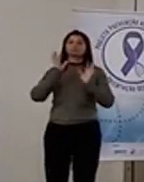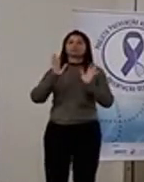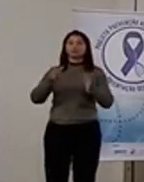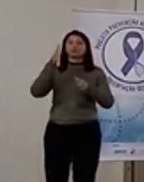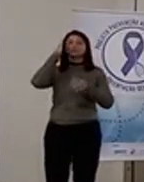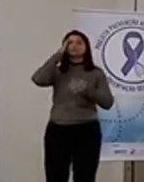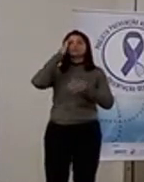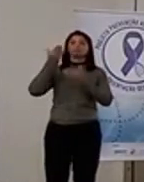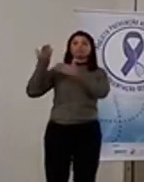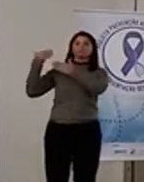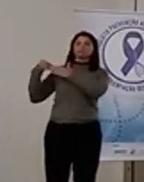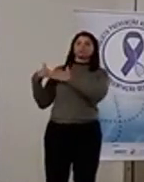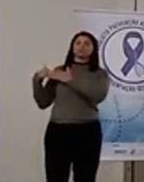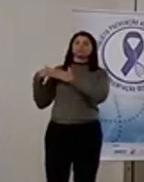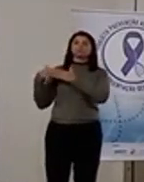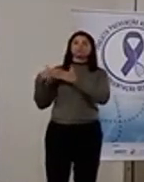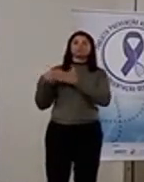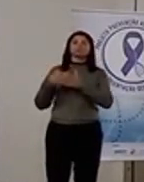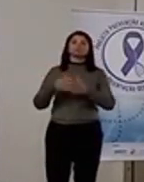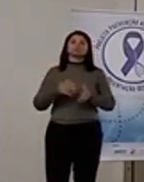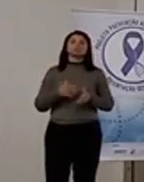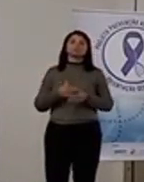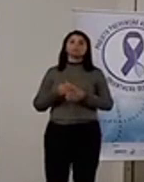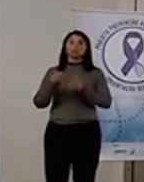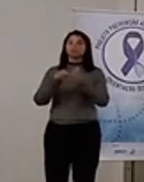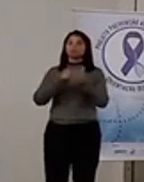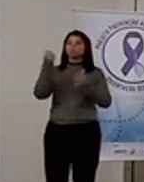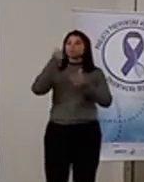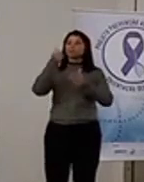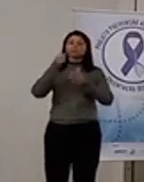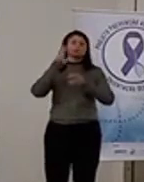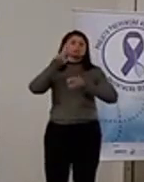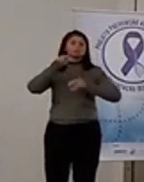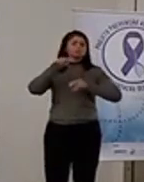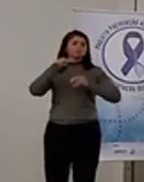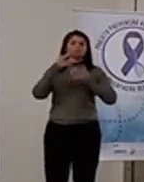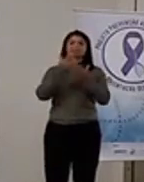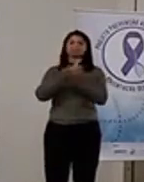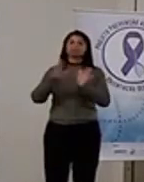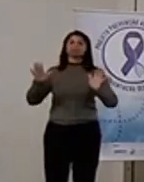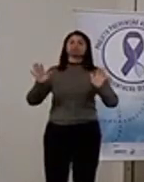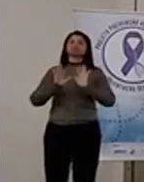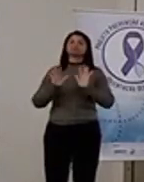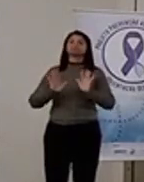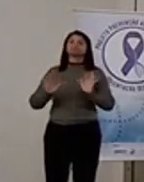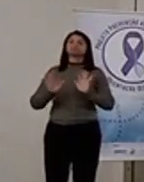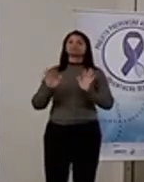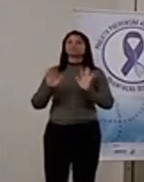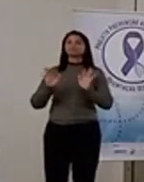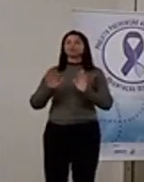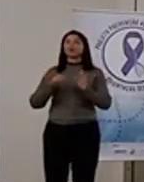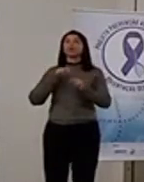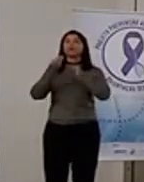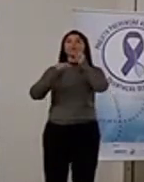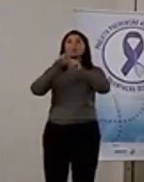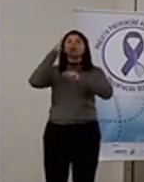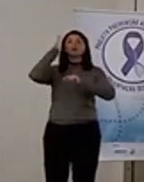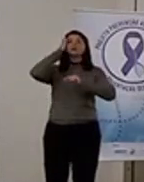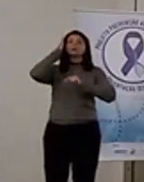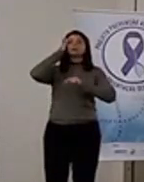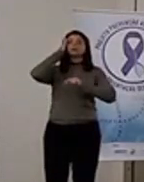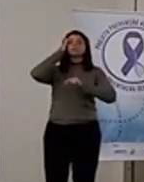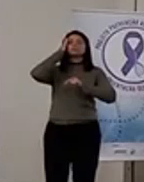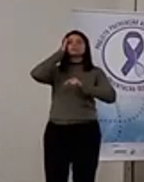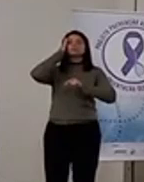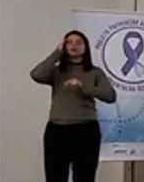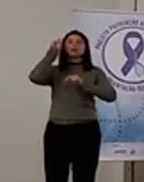isso, que não decidiram não ter mais filhos. Porque eles viram que tentaram, não deu certo, mesmo sabendo, e que agora já para evitar. Porque